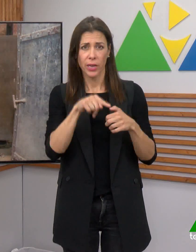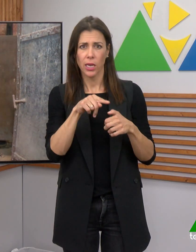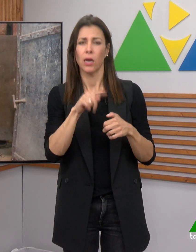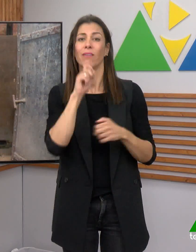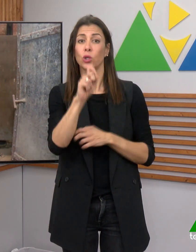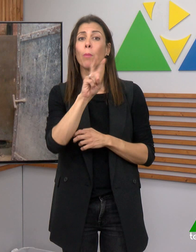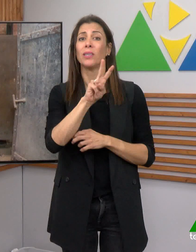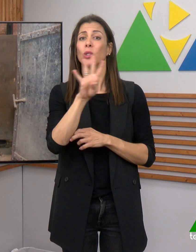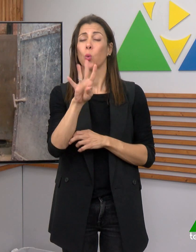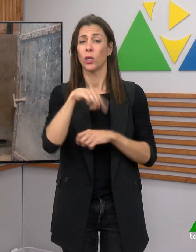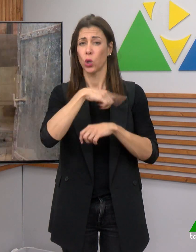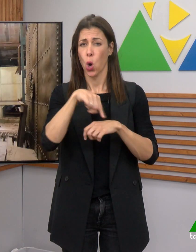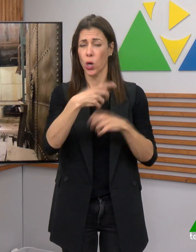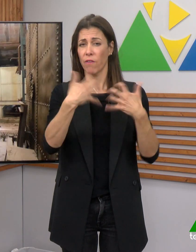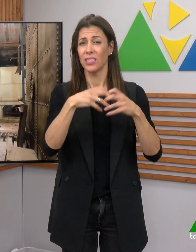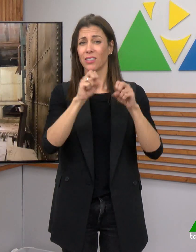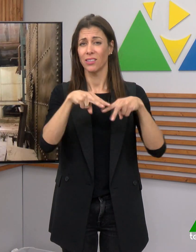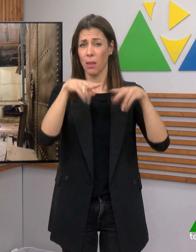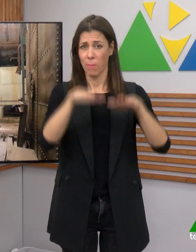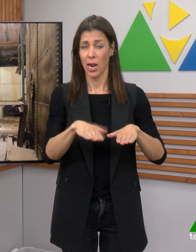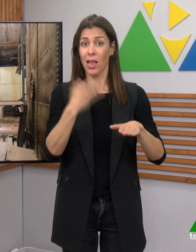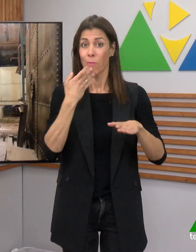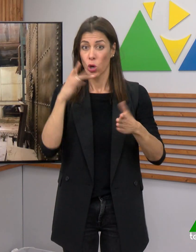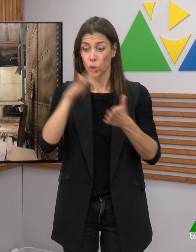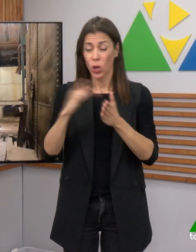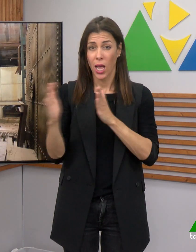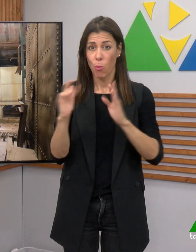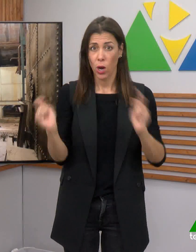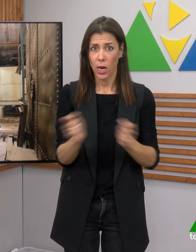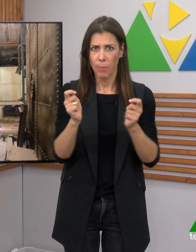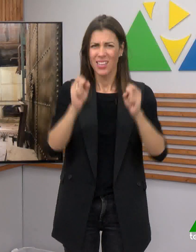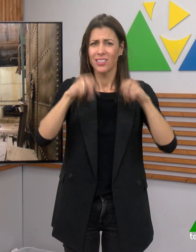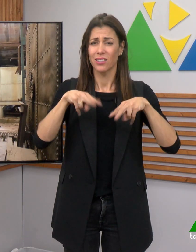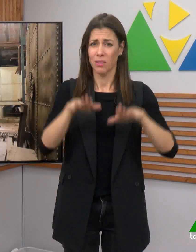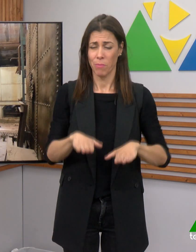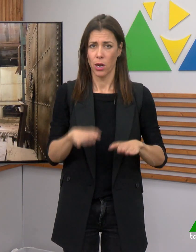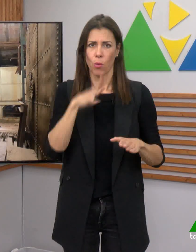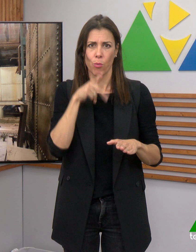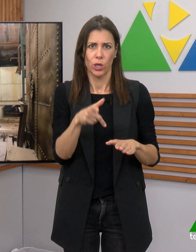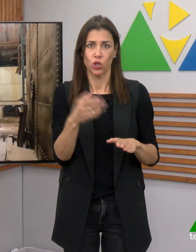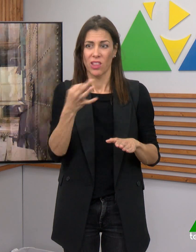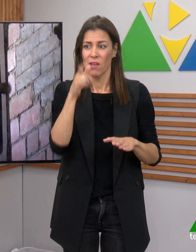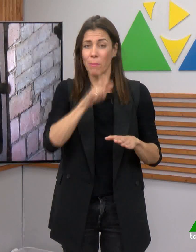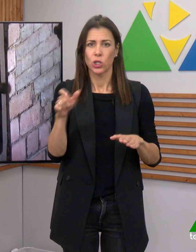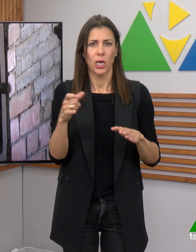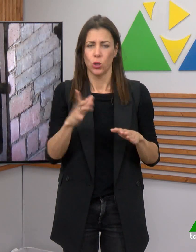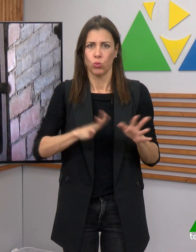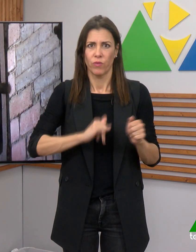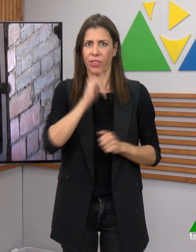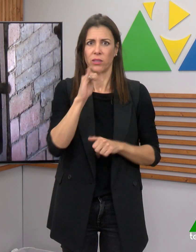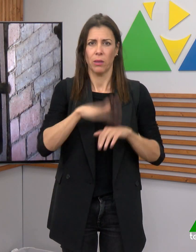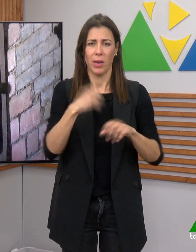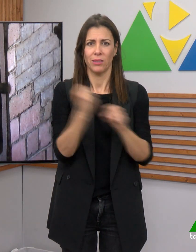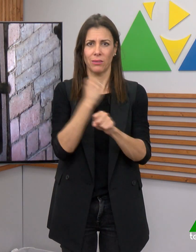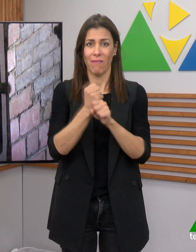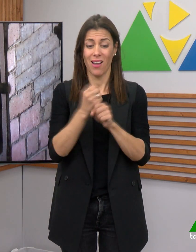24 horas sin parar. En la época de la campaña la fábrica funciona 24 horas sin parar, por lo tanto había que tener personal suficiente para